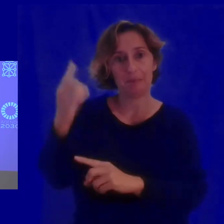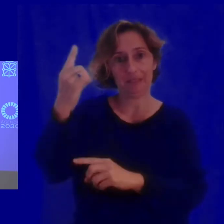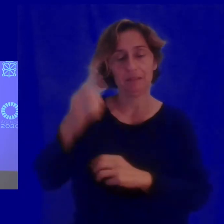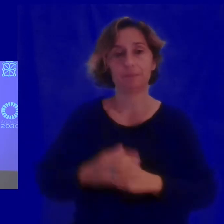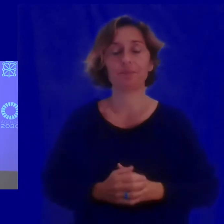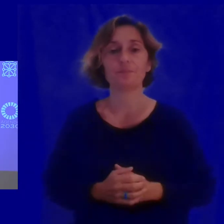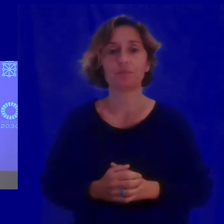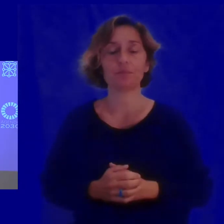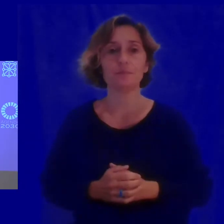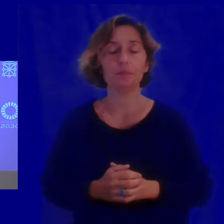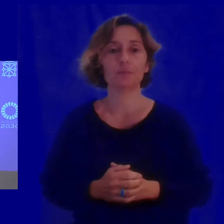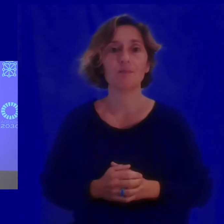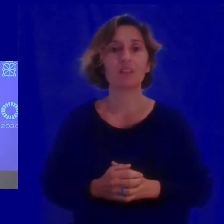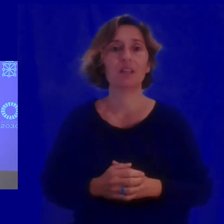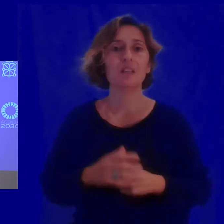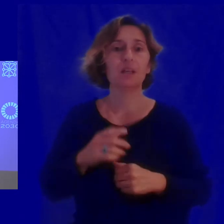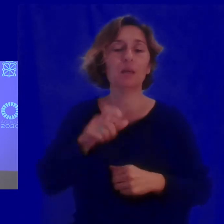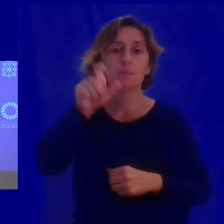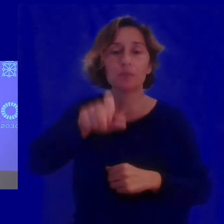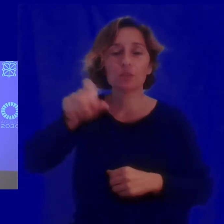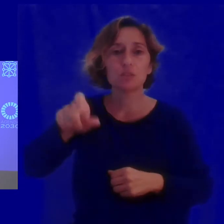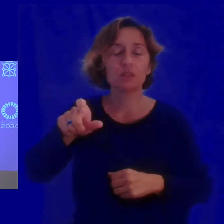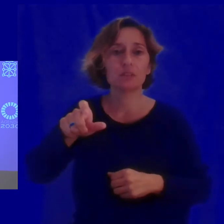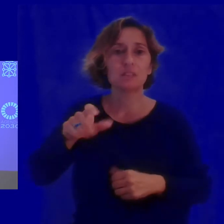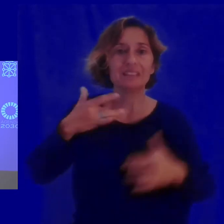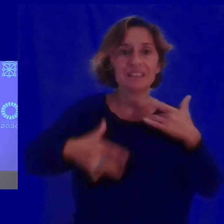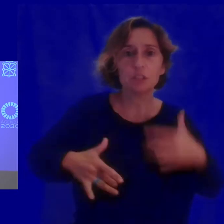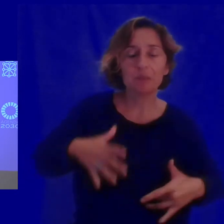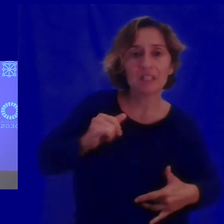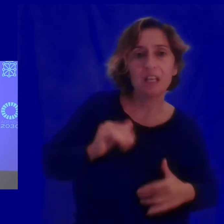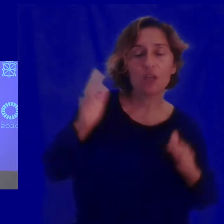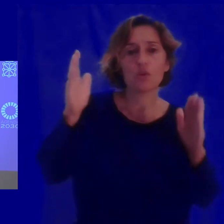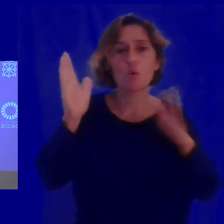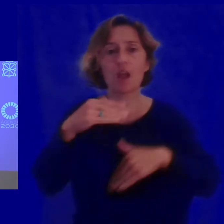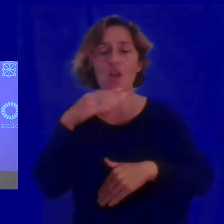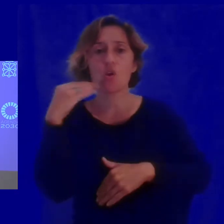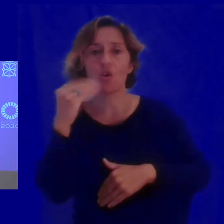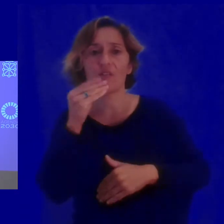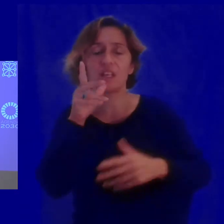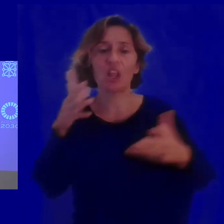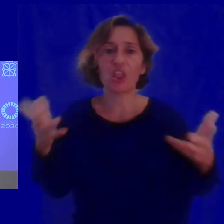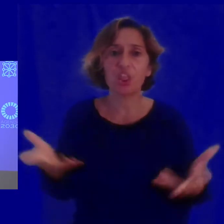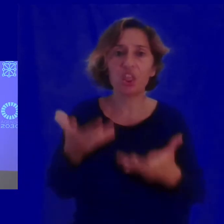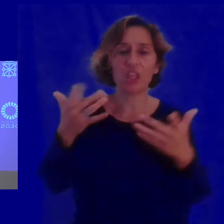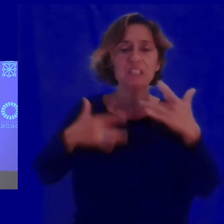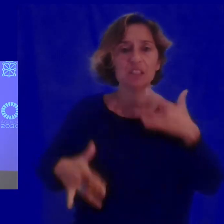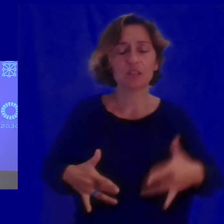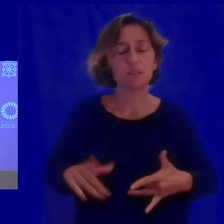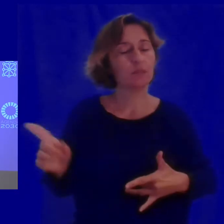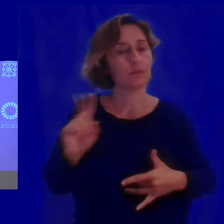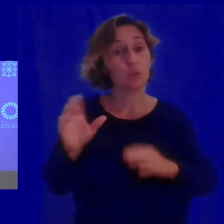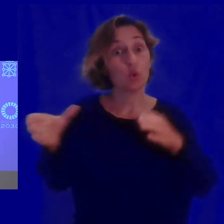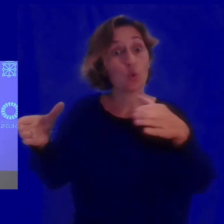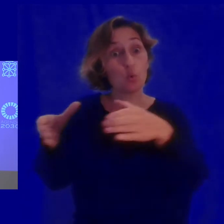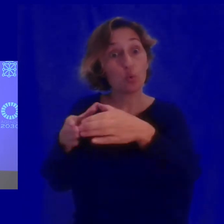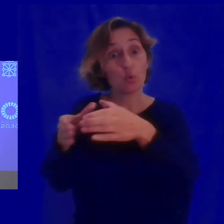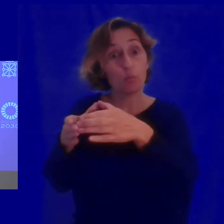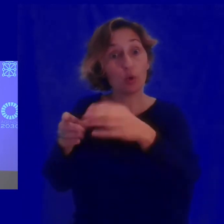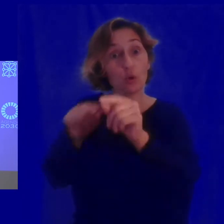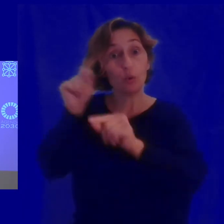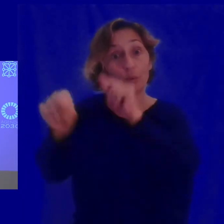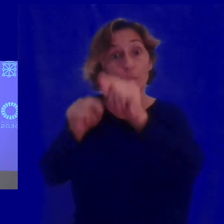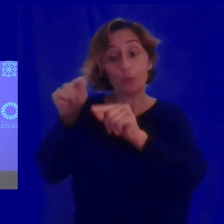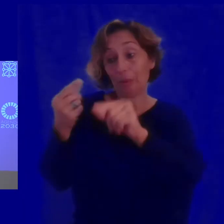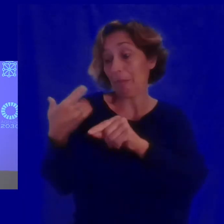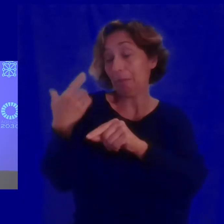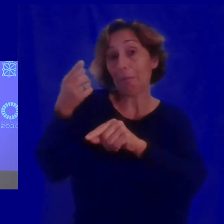casos sintomáticos y leves en jóvenes como estábamos hablando durante el verano. El grupo mayoritario de contagios en el